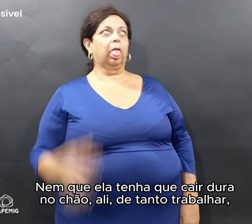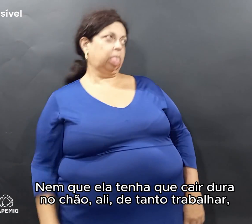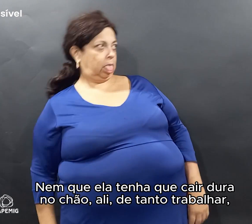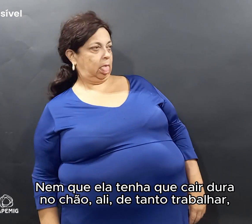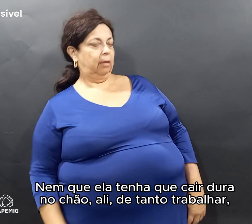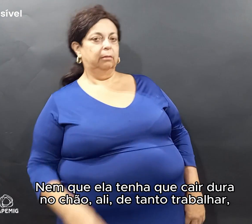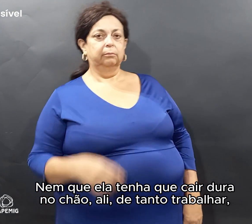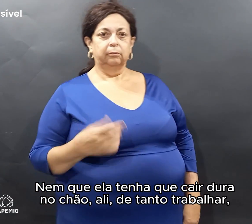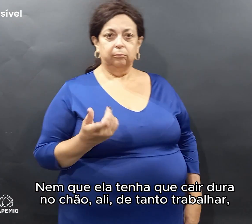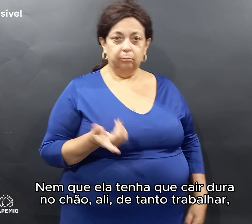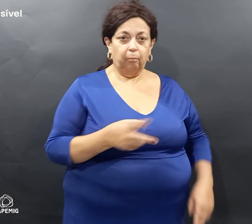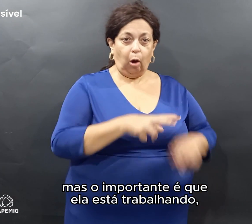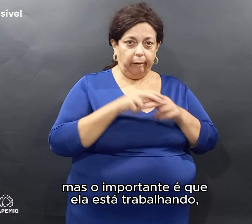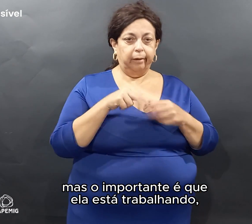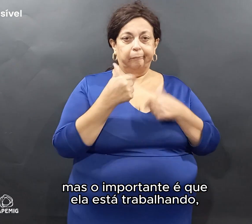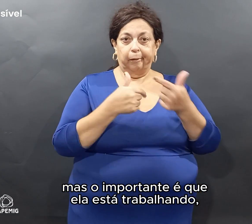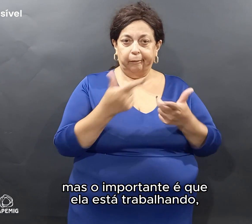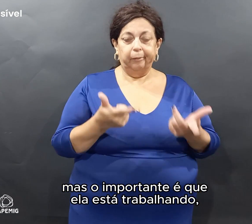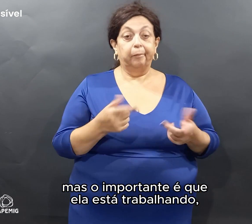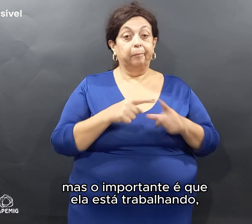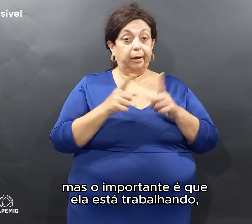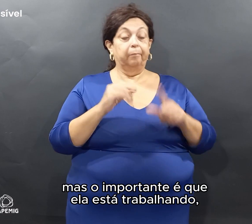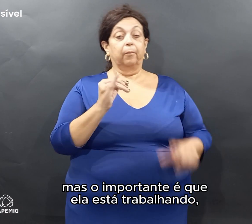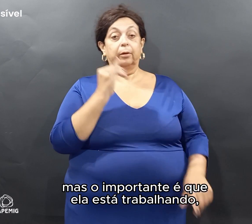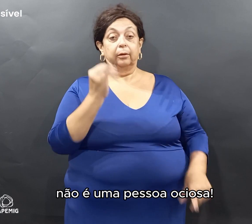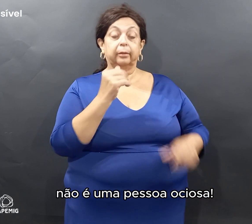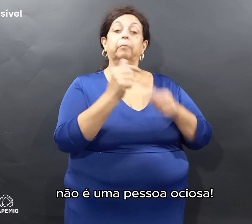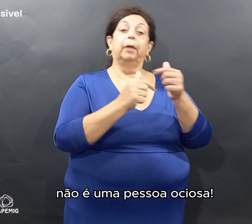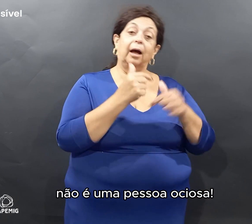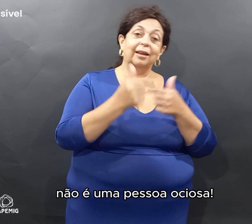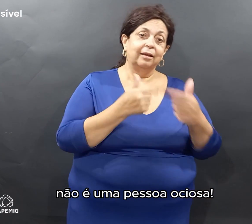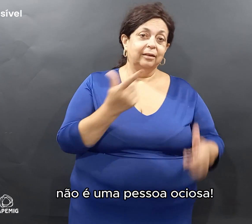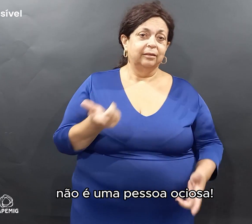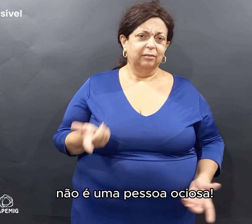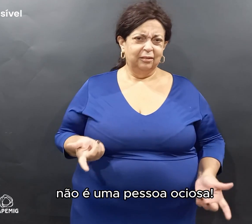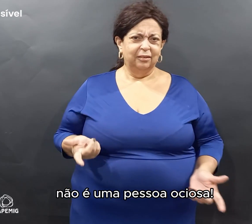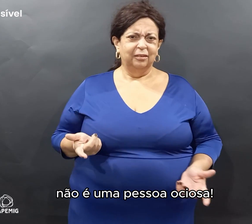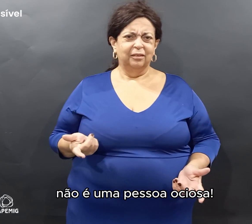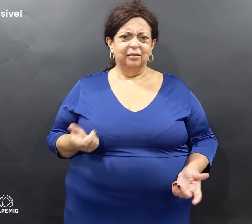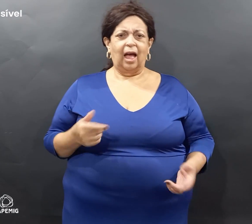no chão ali de tanto trabalhar, mas o importante é que ela está trabalhando, não é uma pessoa